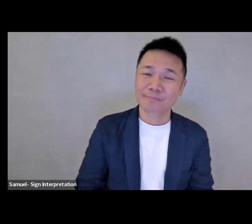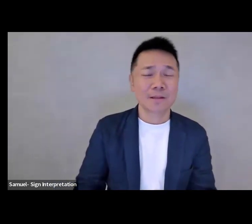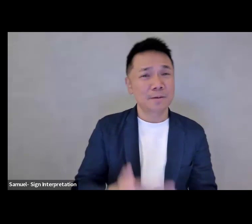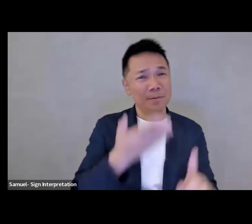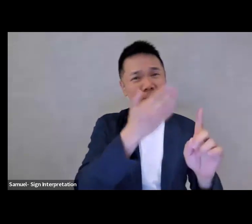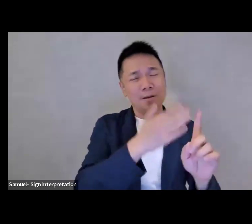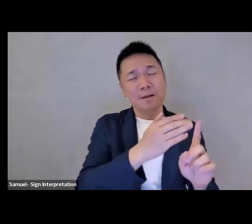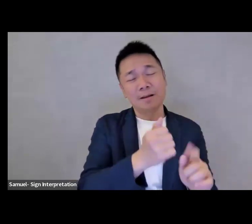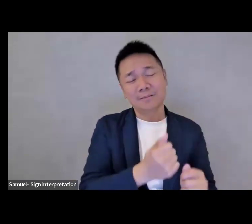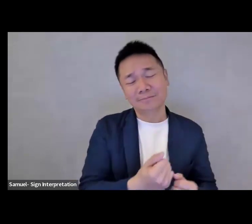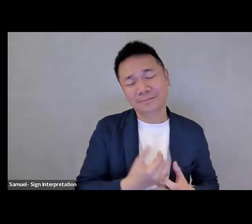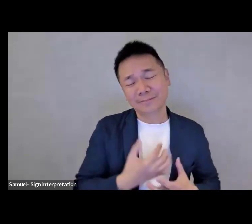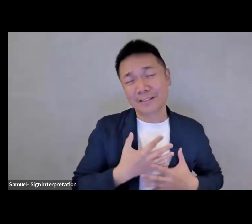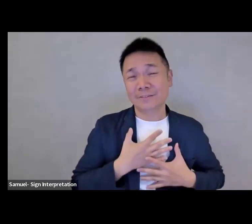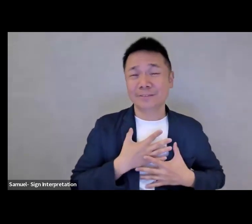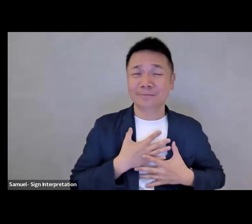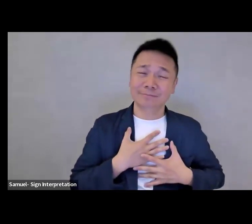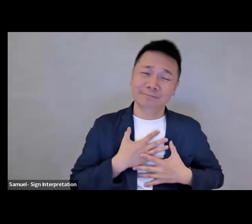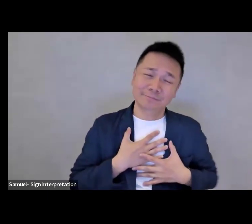而且呢，他